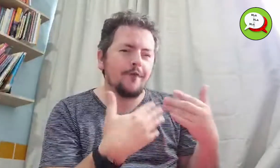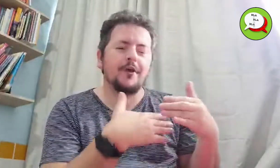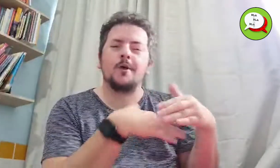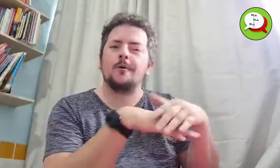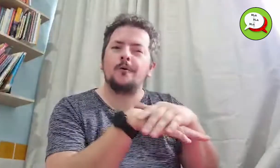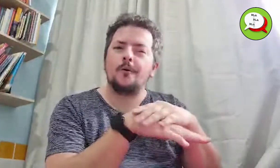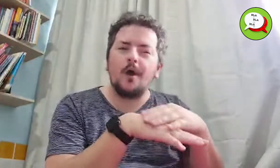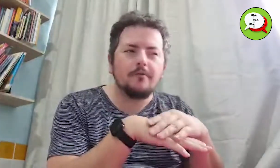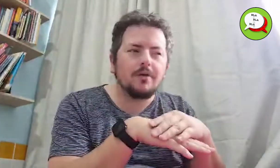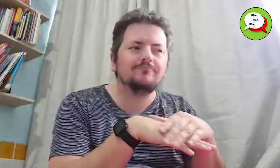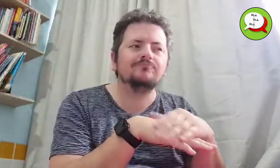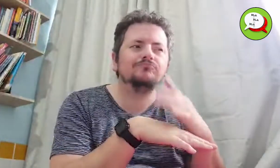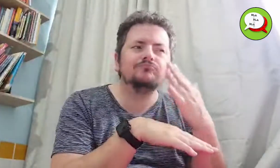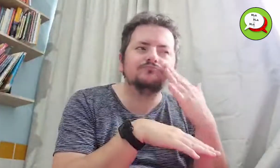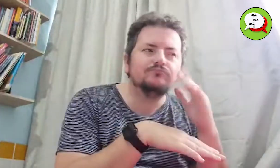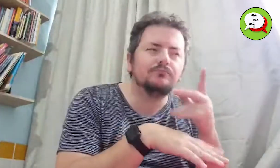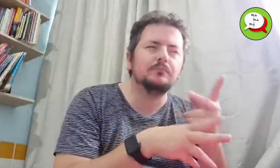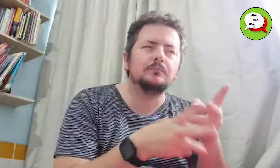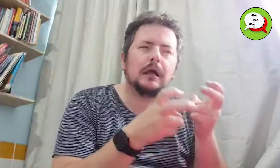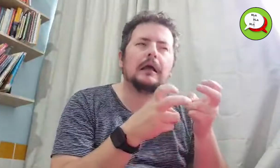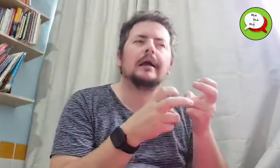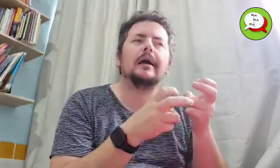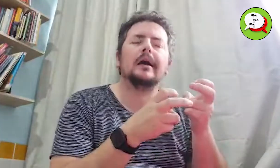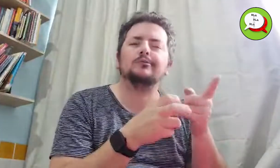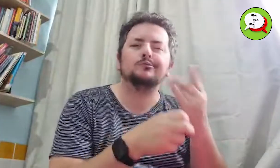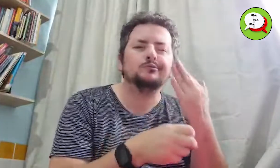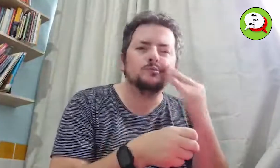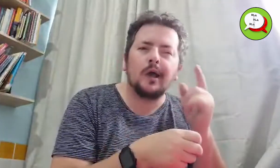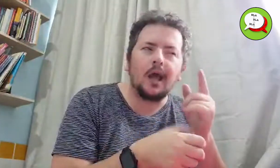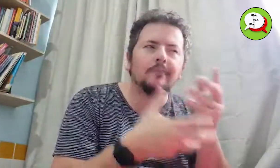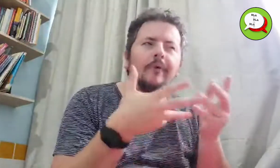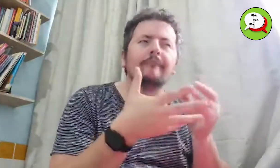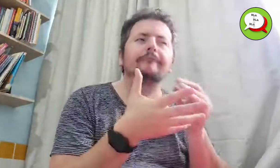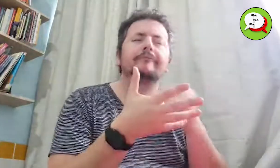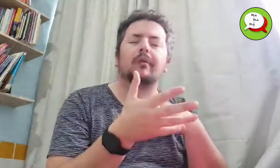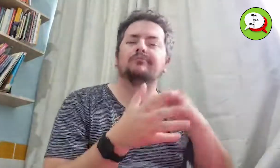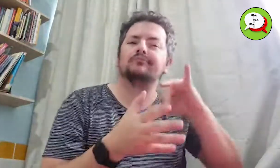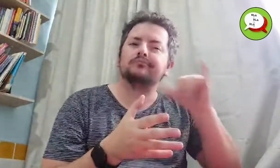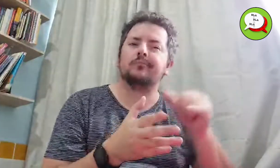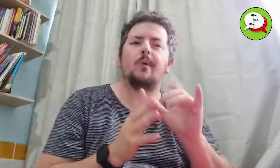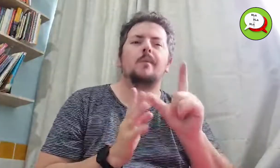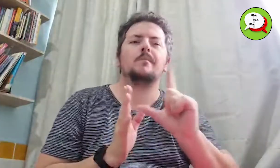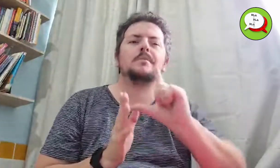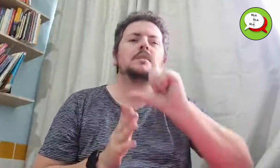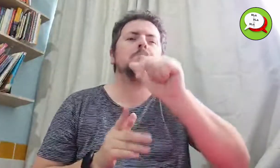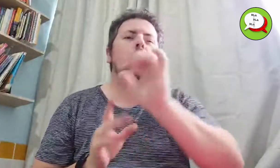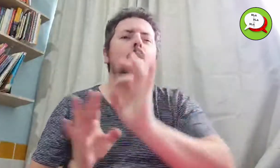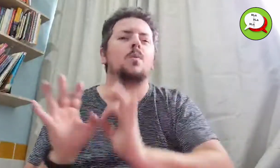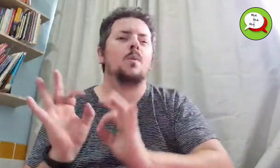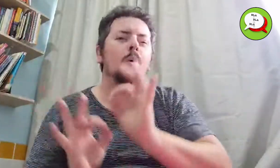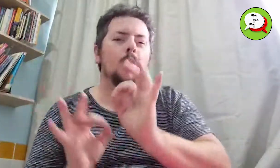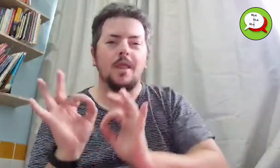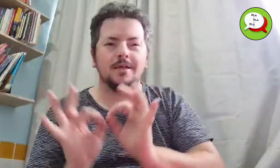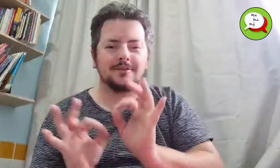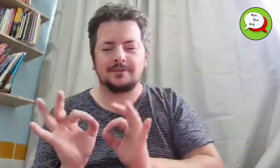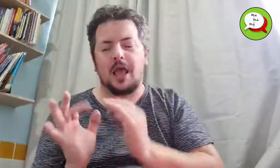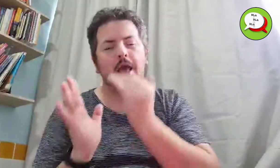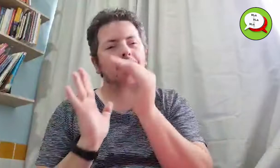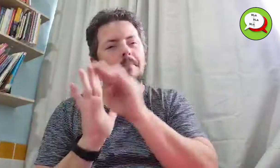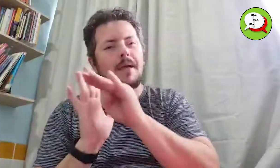Eu conseguia conversar com ele. Então, a primeira coisa que eu fiz foi explorar